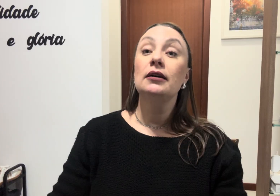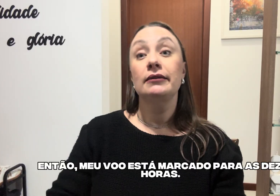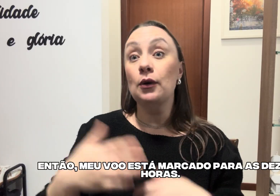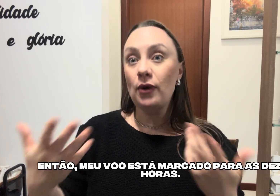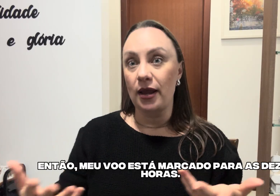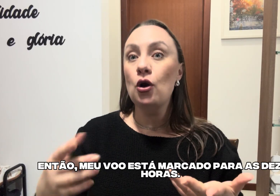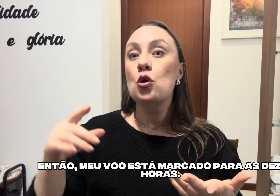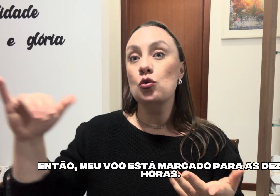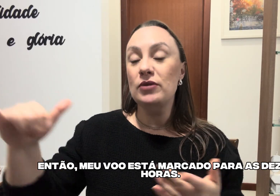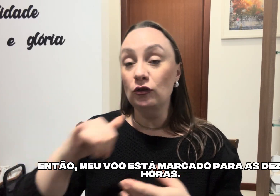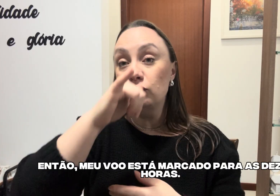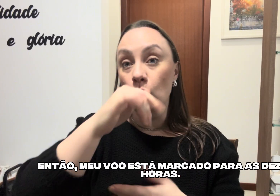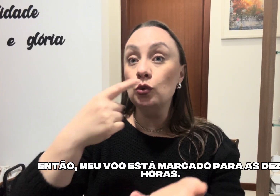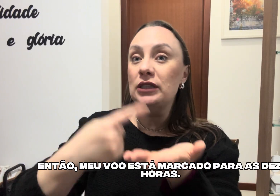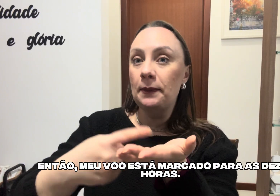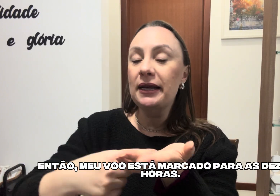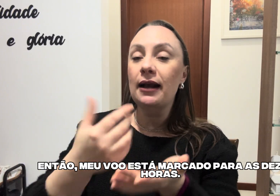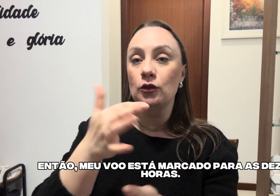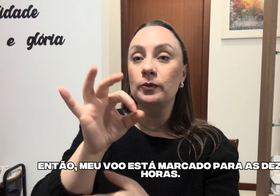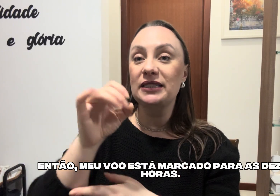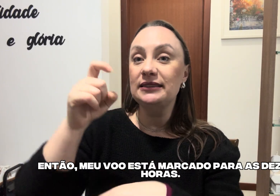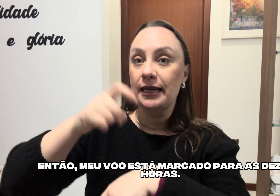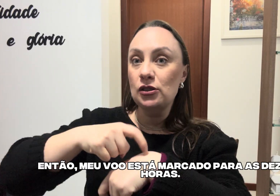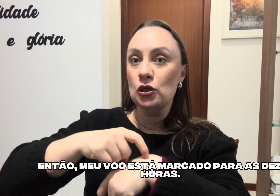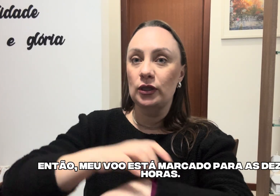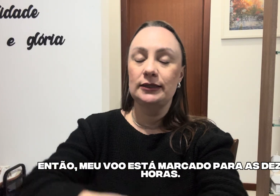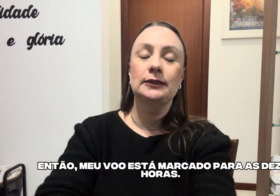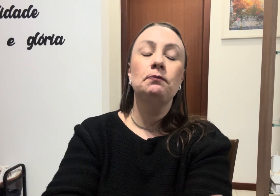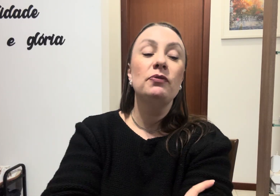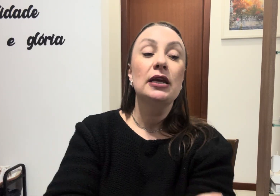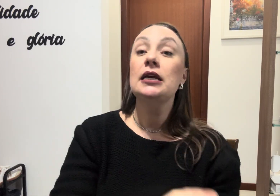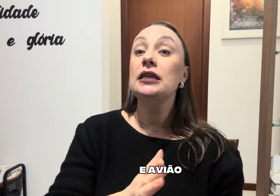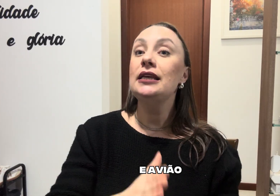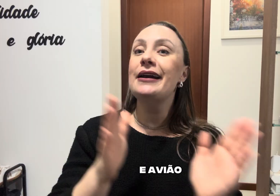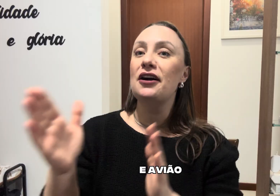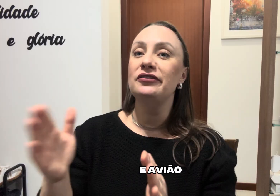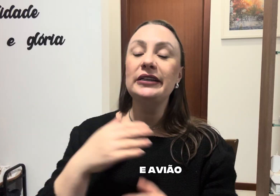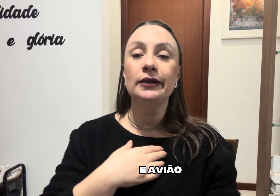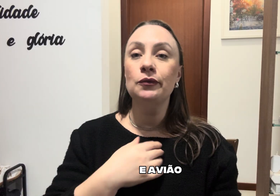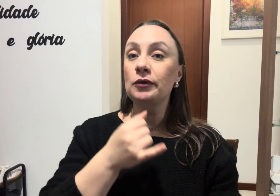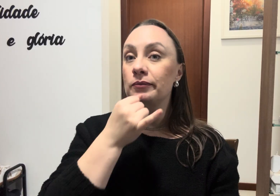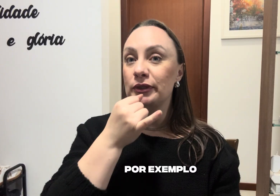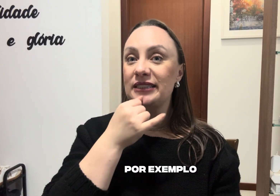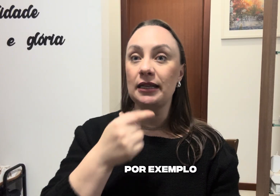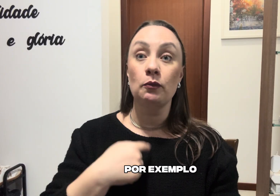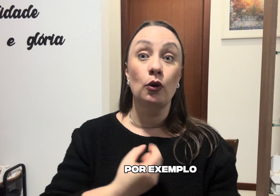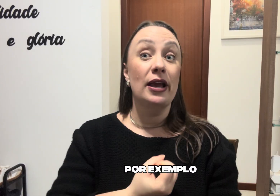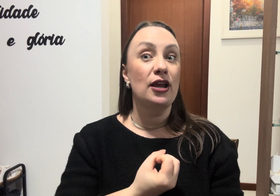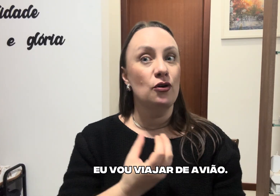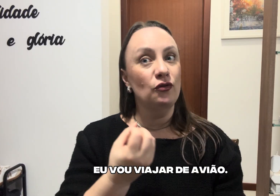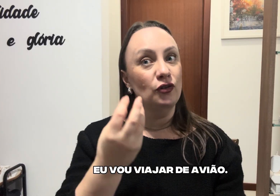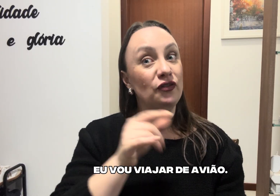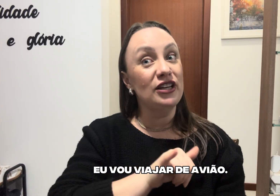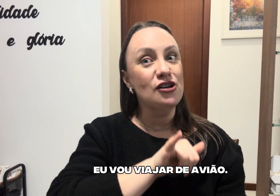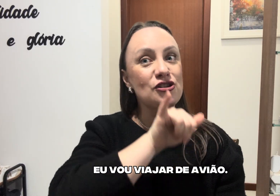Então, o meu voo tá marcado para as 10 horas. E avião, por exemplo, eu vou viajar